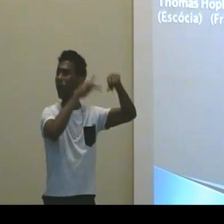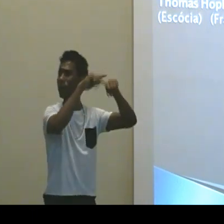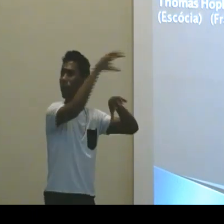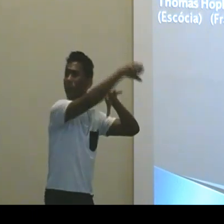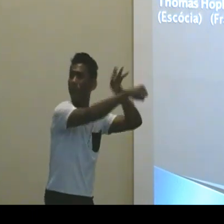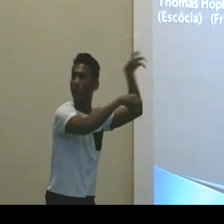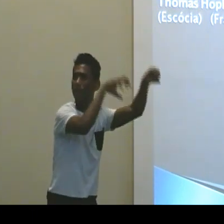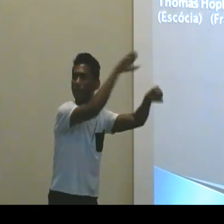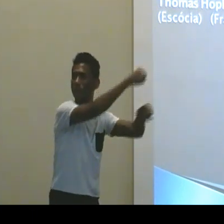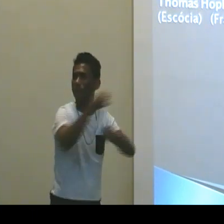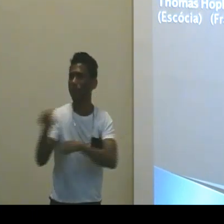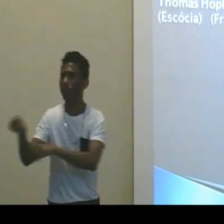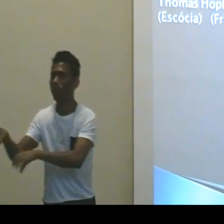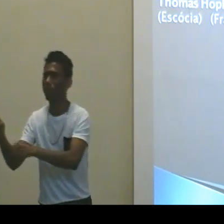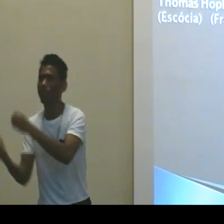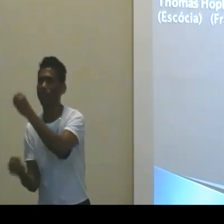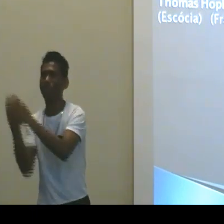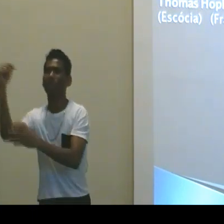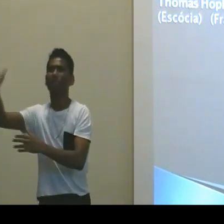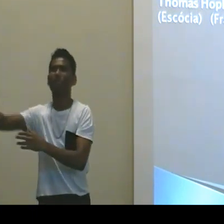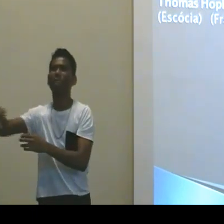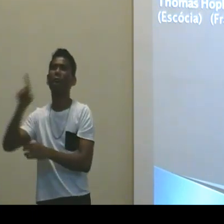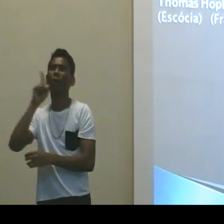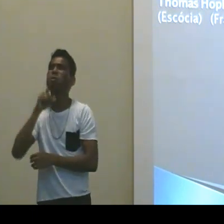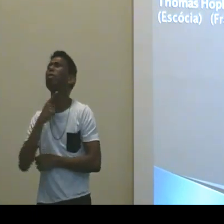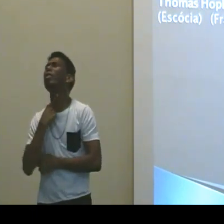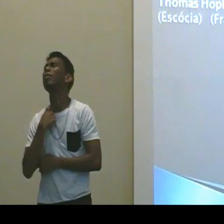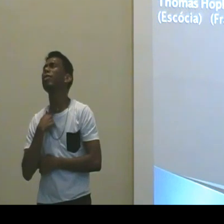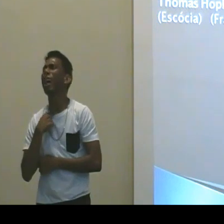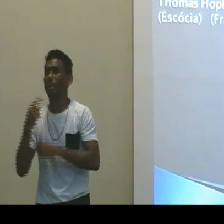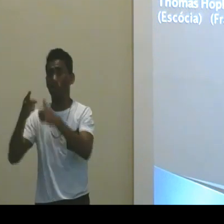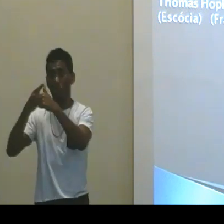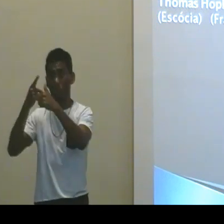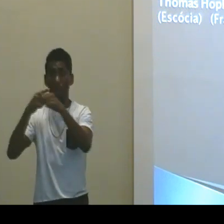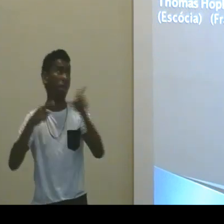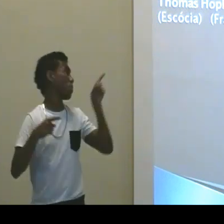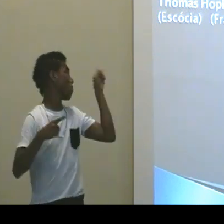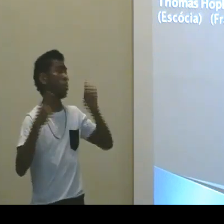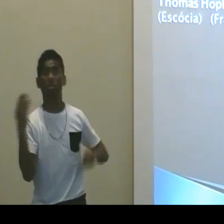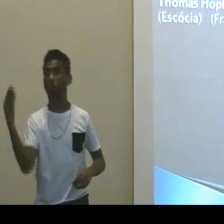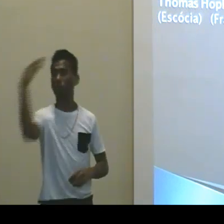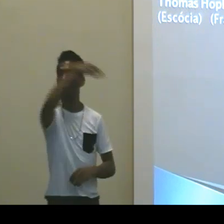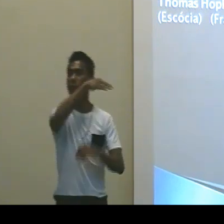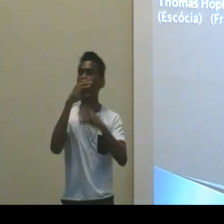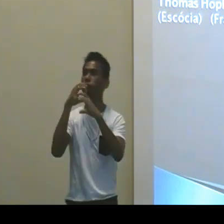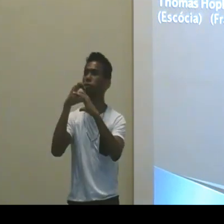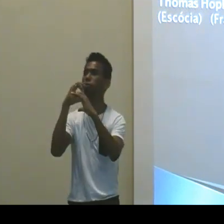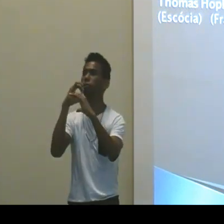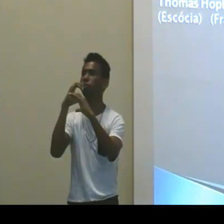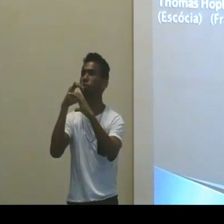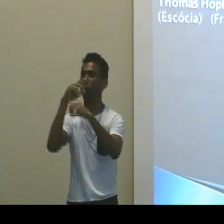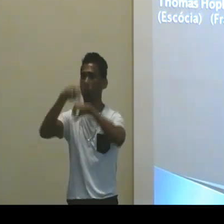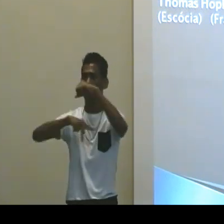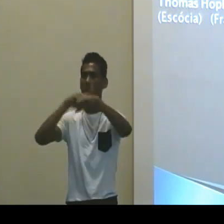saber como estava a educação dos surdos nesses outros países. Porque lá nos Estados Unidos o Gallaudet queria